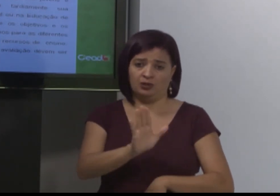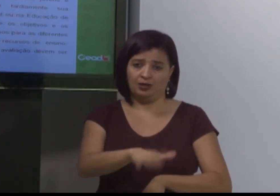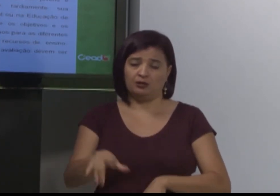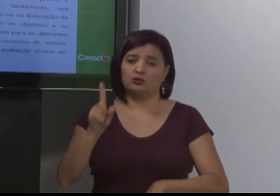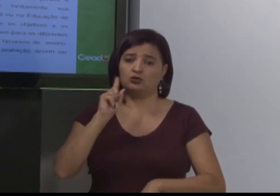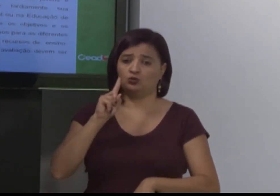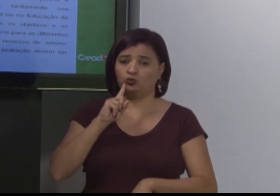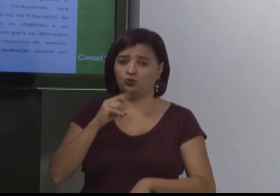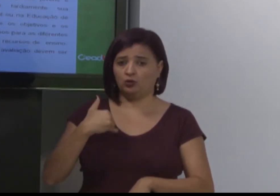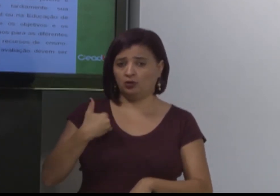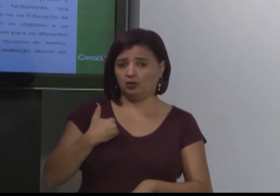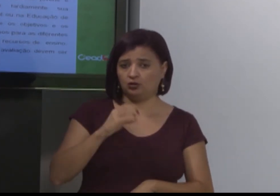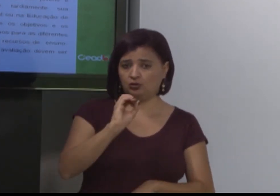anos.